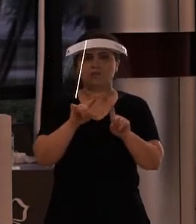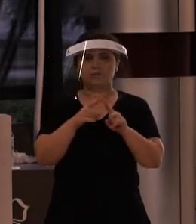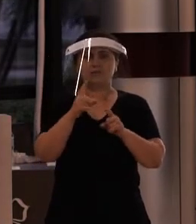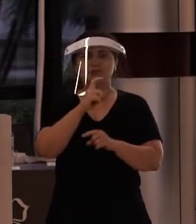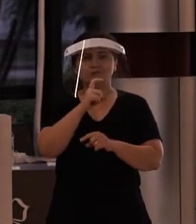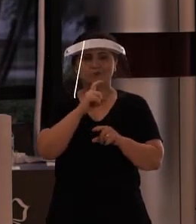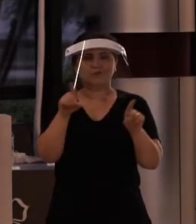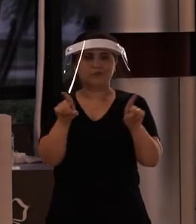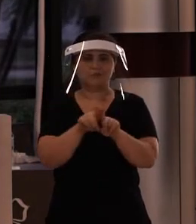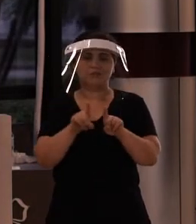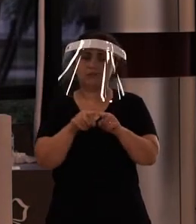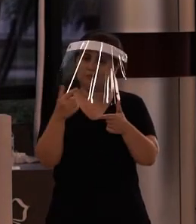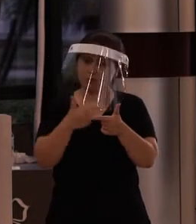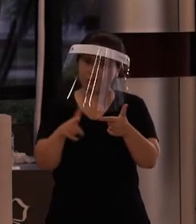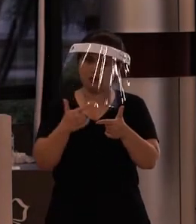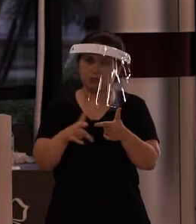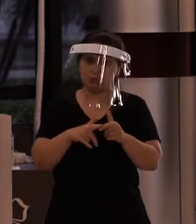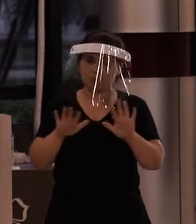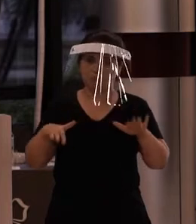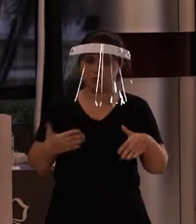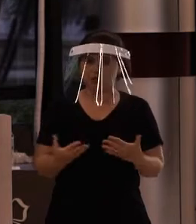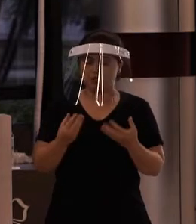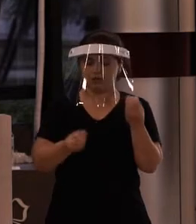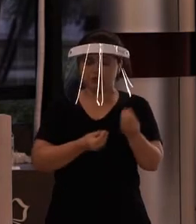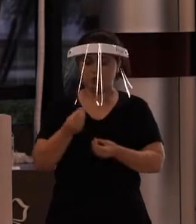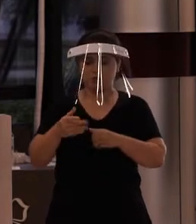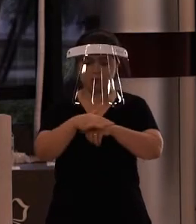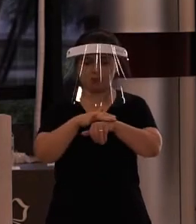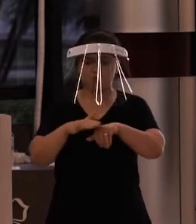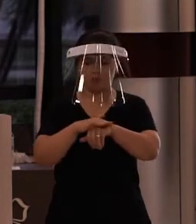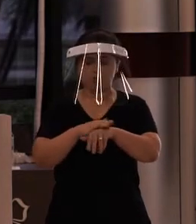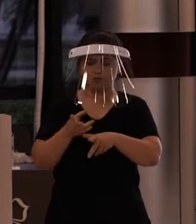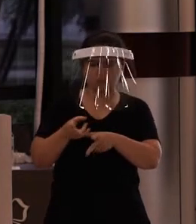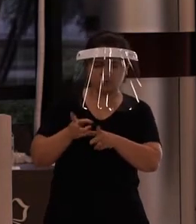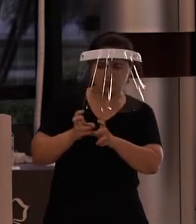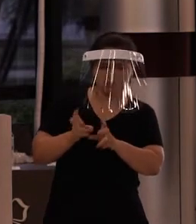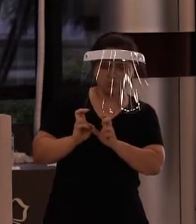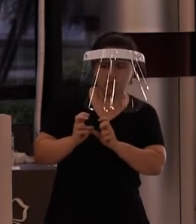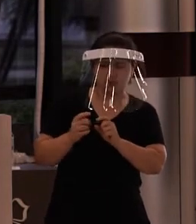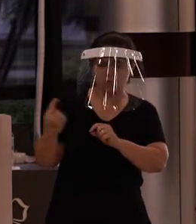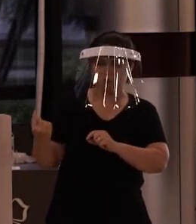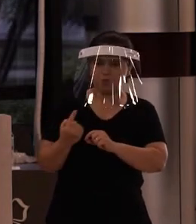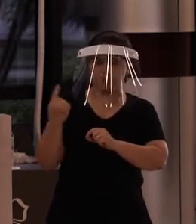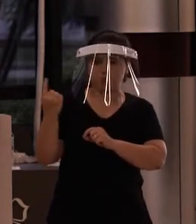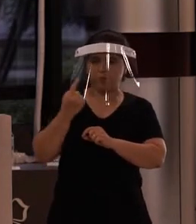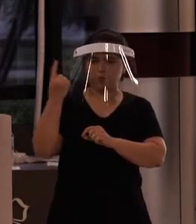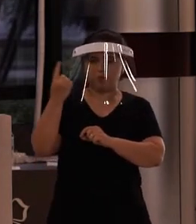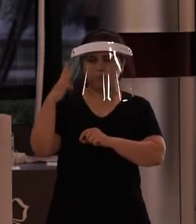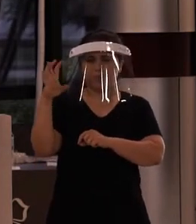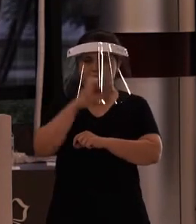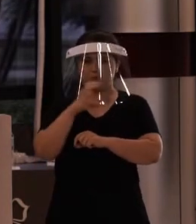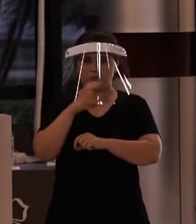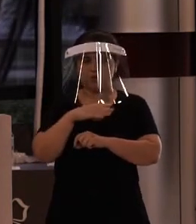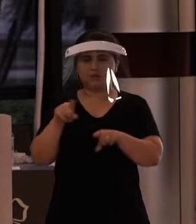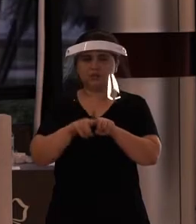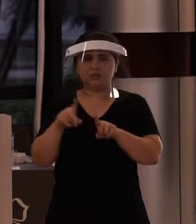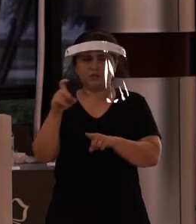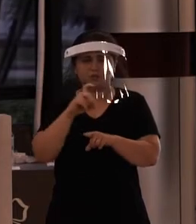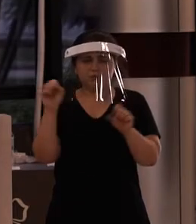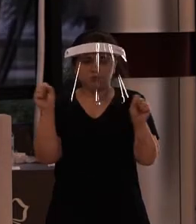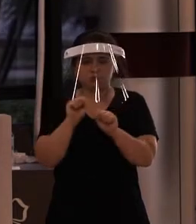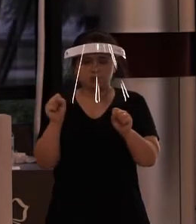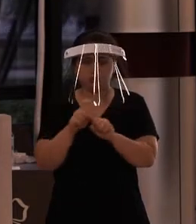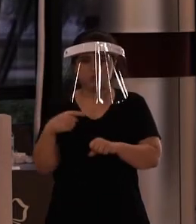também. Então, assim como as doenças são diagnosticadas com altas e baixas temperaturas, as